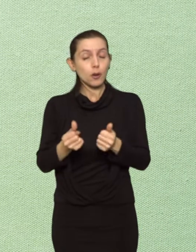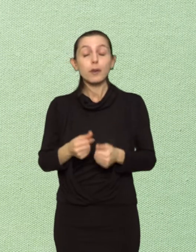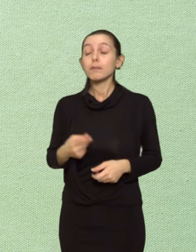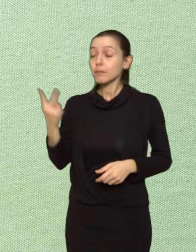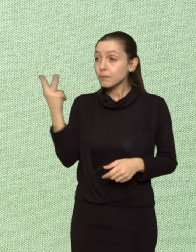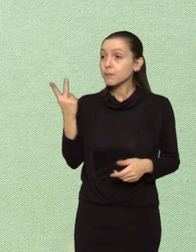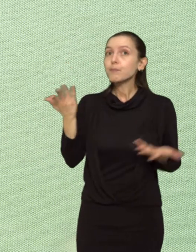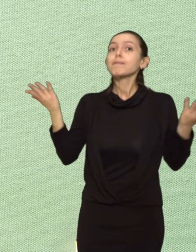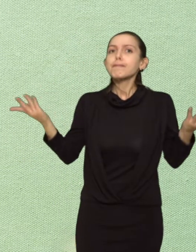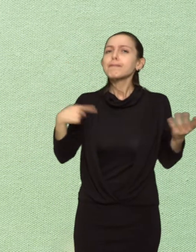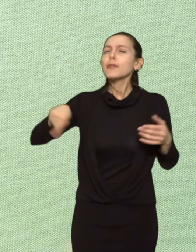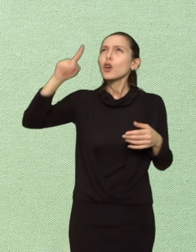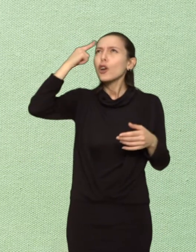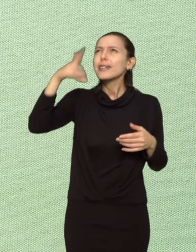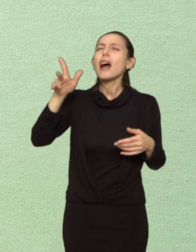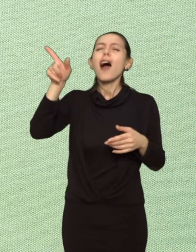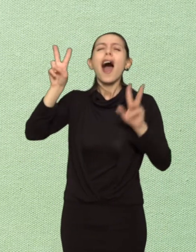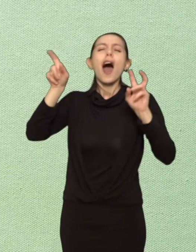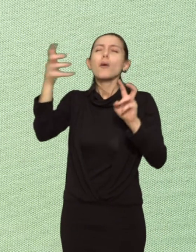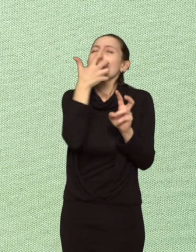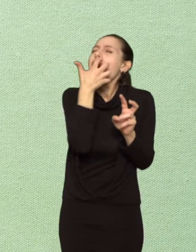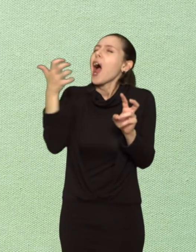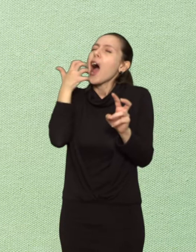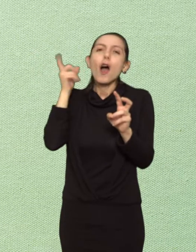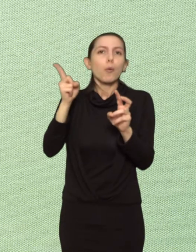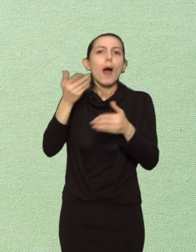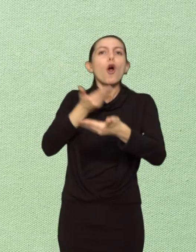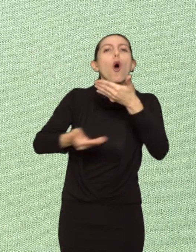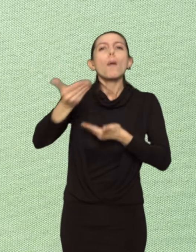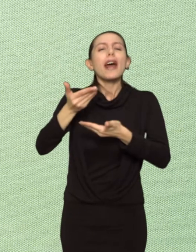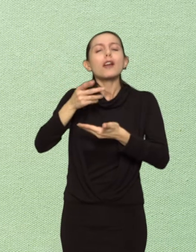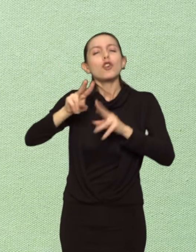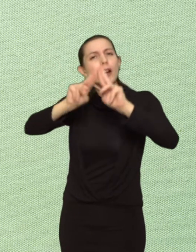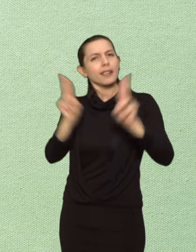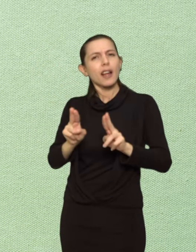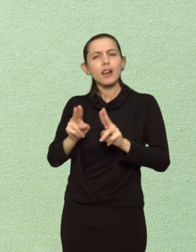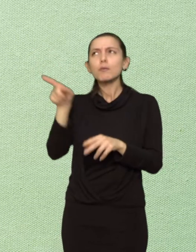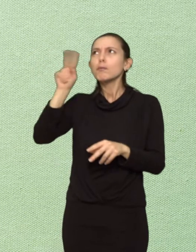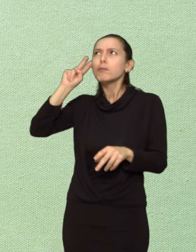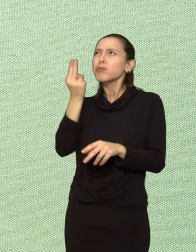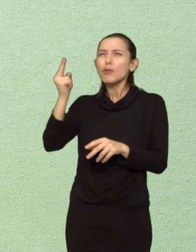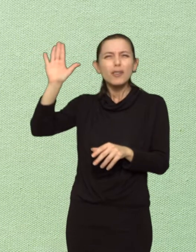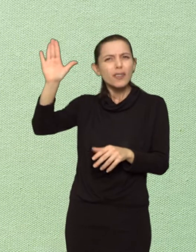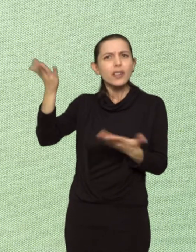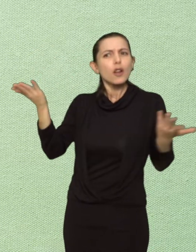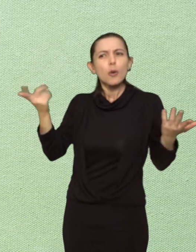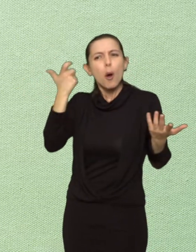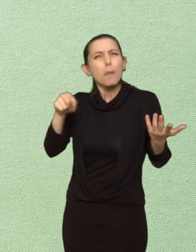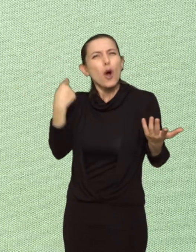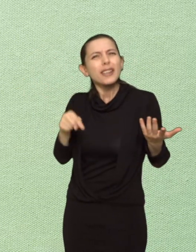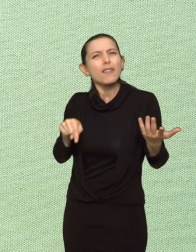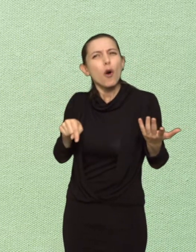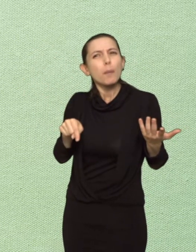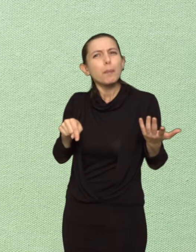Sappiamo che tema a cui tieni molto è la cooperazione internazionale. Secondo la tua visione, perché è